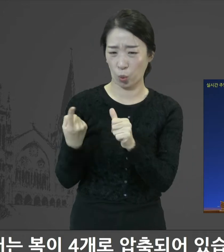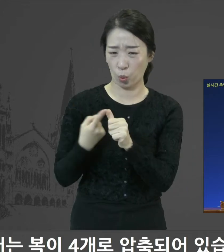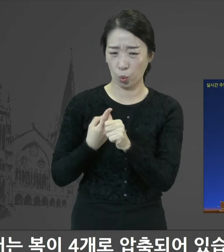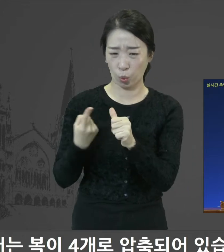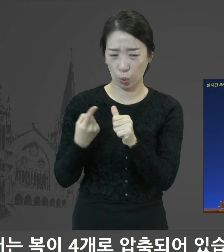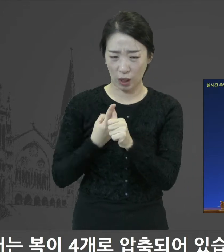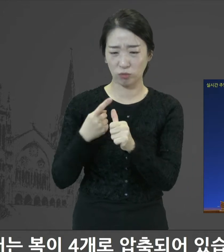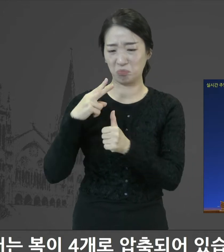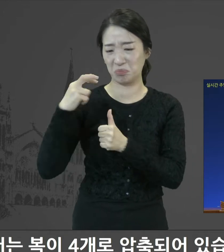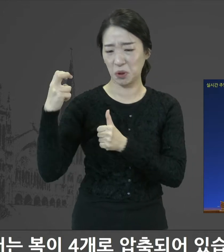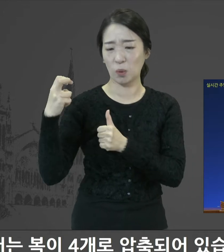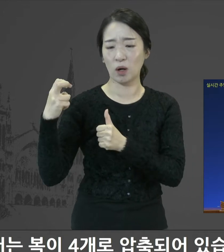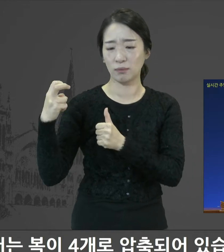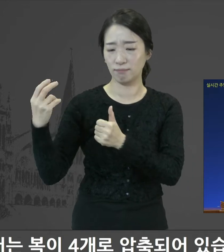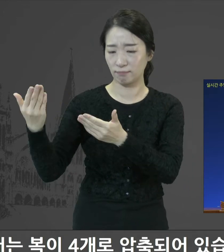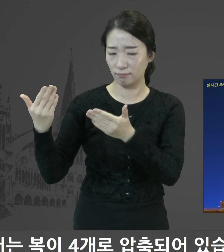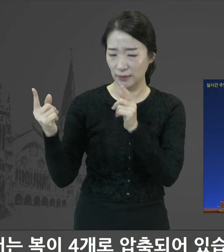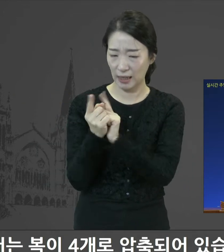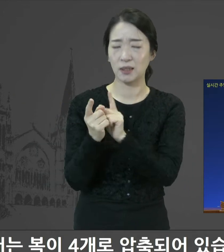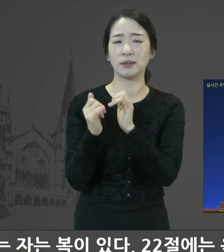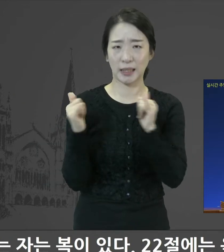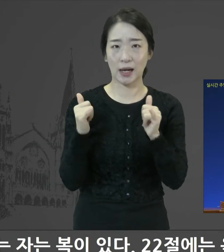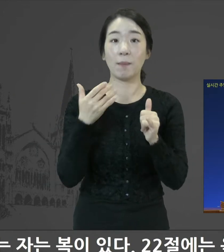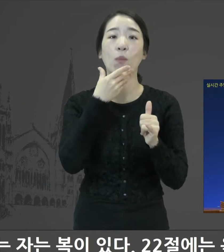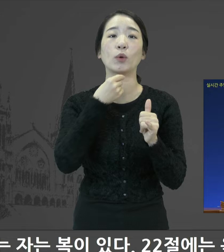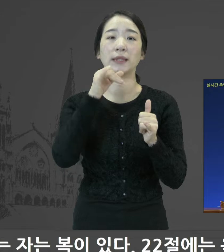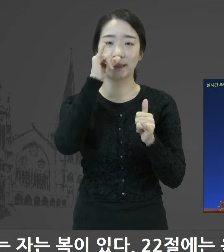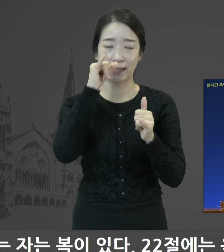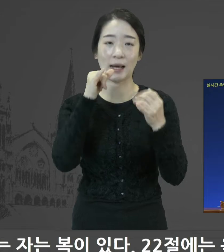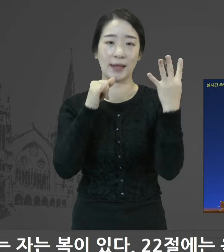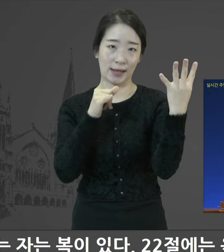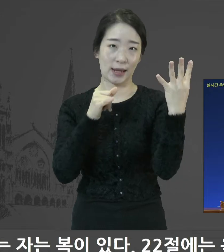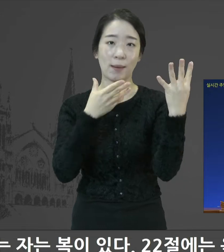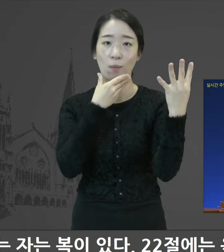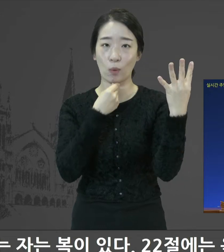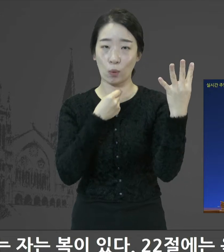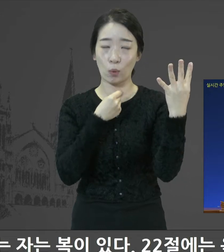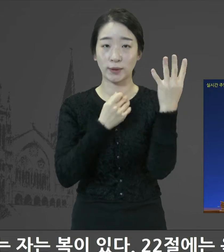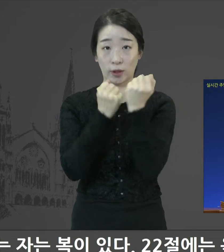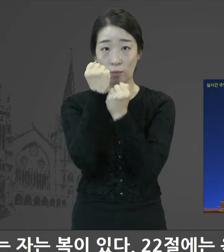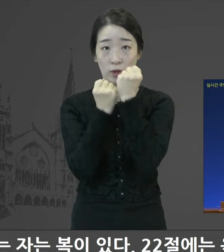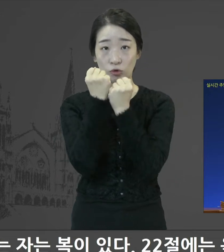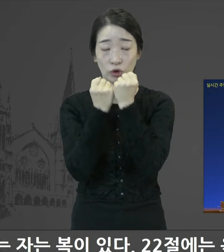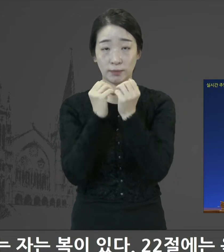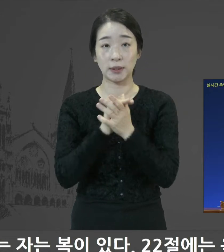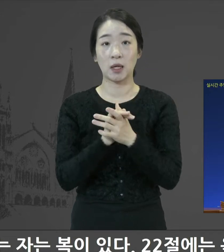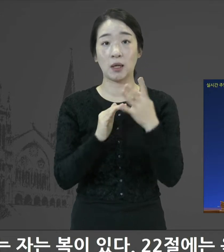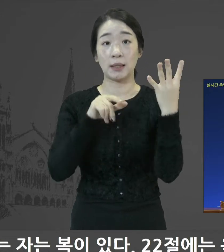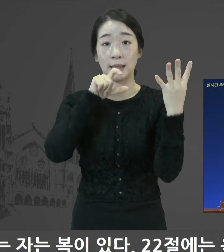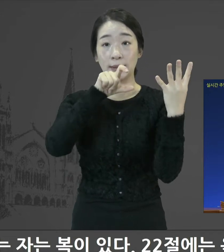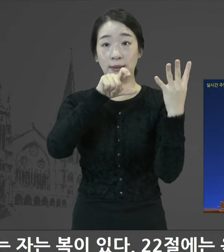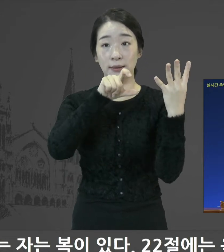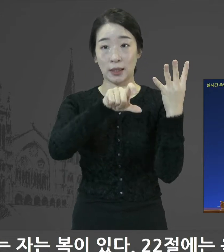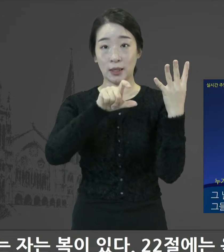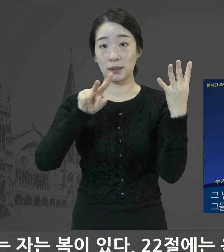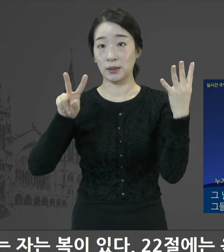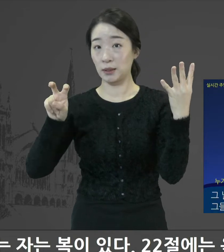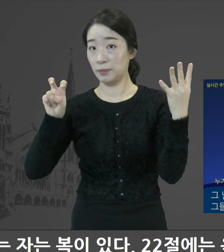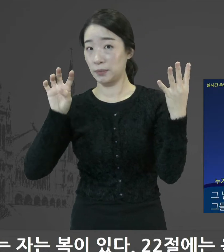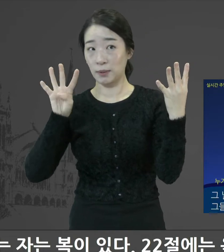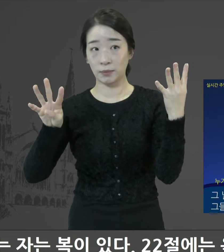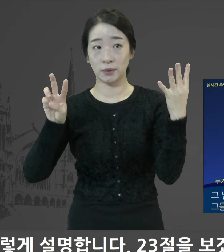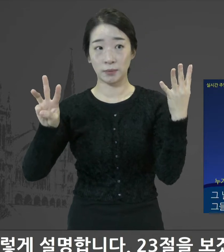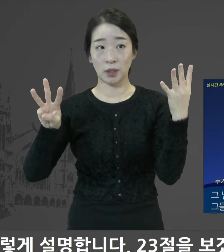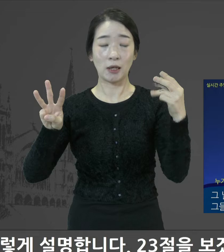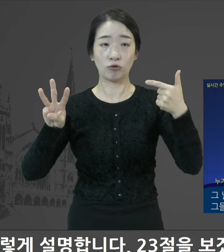욕당하고 미워하는 자가 복이 있다 이렇게 설명하시죠. 23절로 가면 자, 23절을 볼 겁니다. 자막도 올려주시고요.